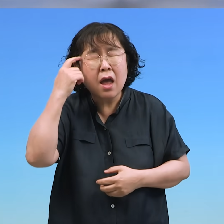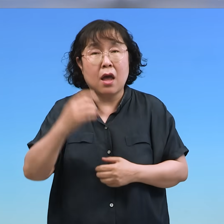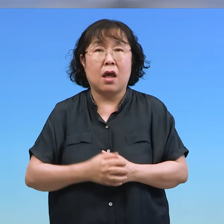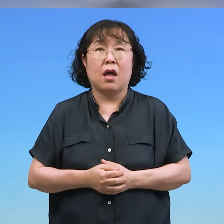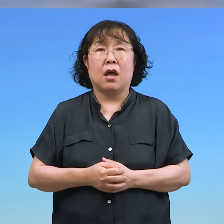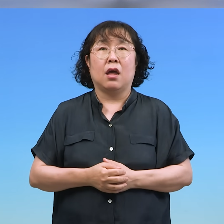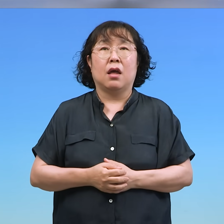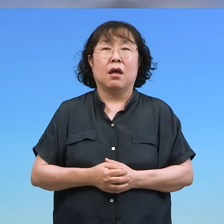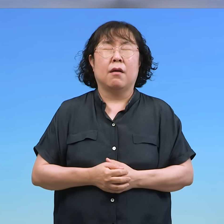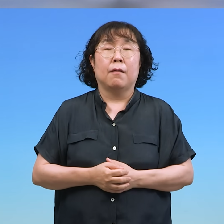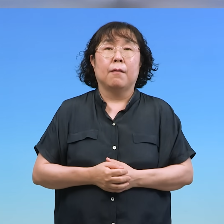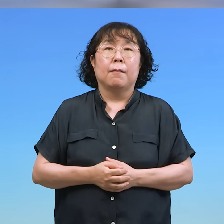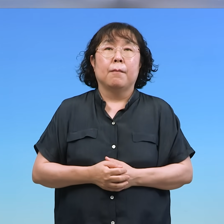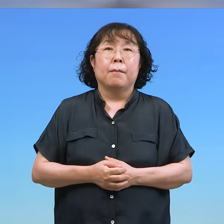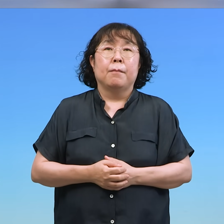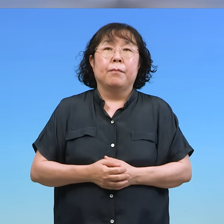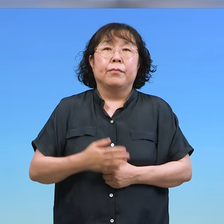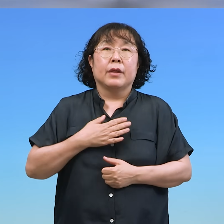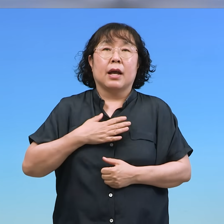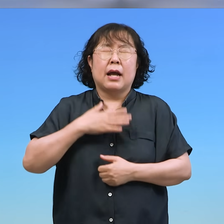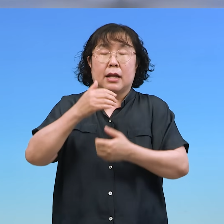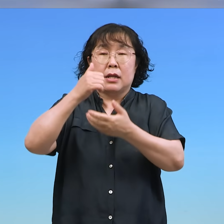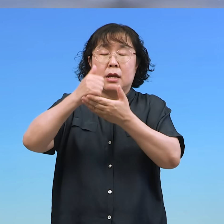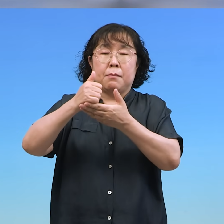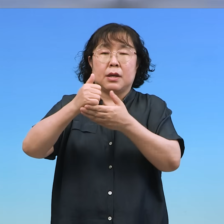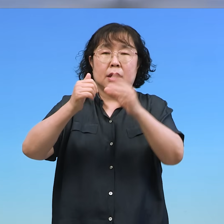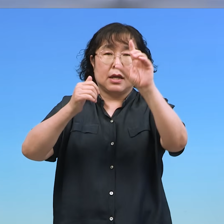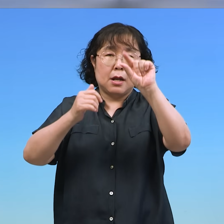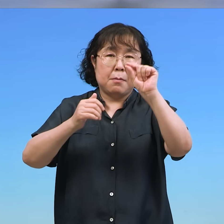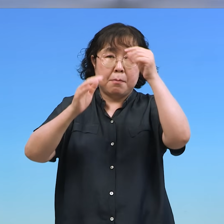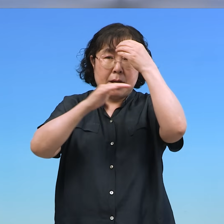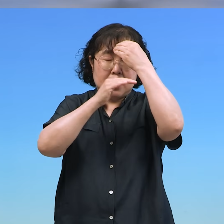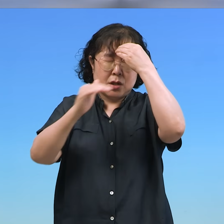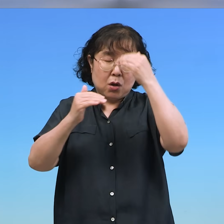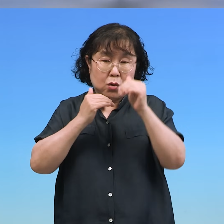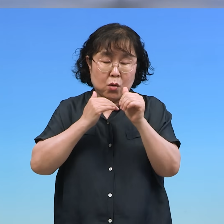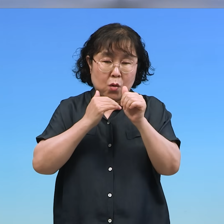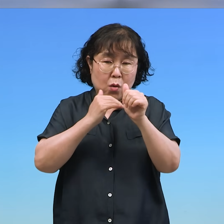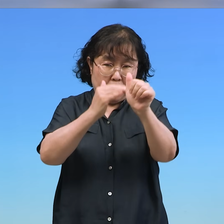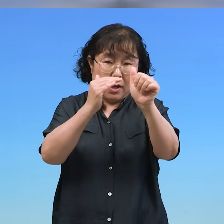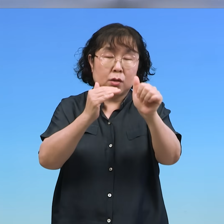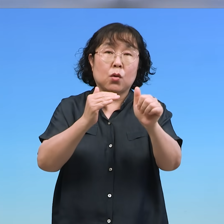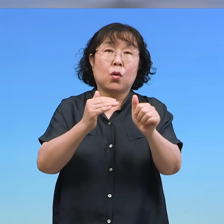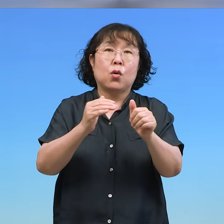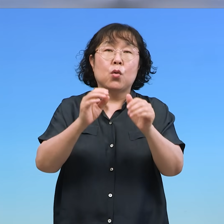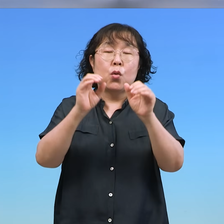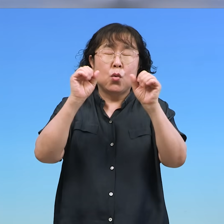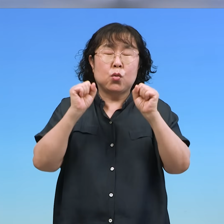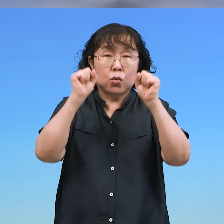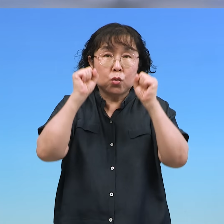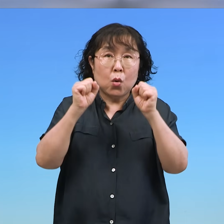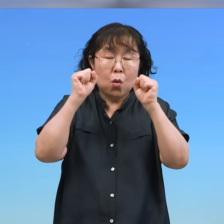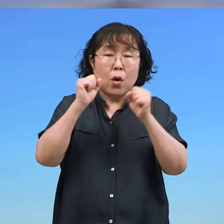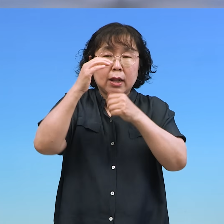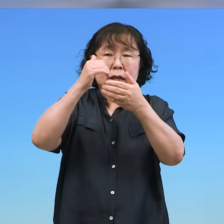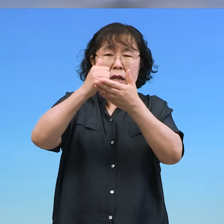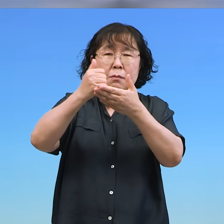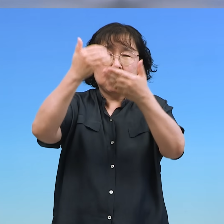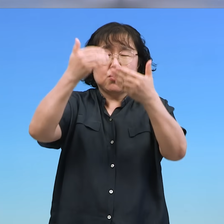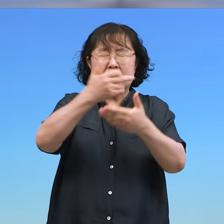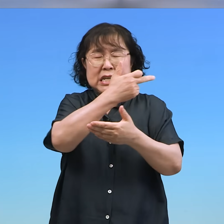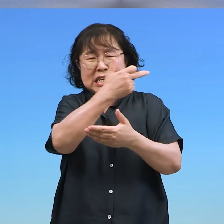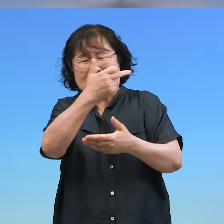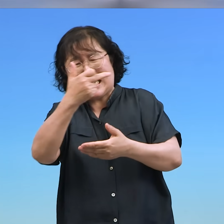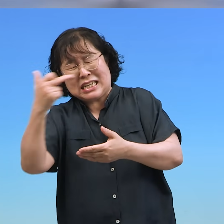제가 1만 성도 파송 운동 그 하나님이 맡겨주신 사명 때문에 어깨가 빠지는 줄 알았거든요.